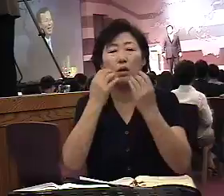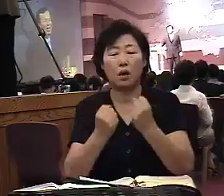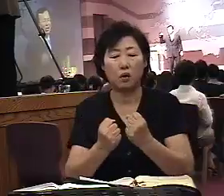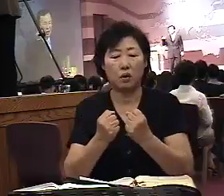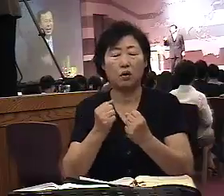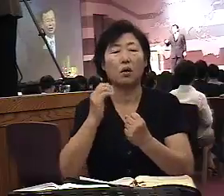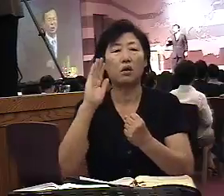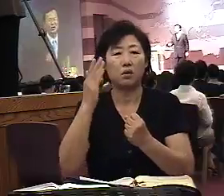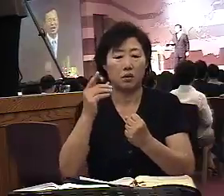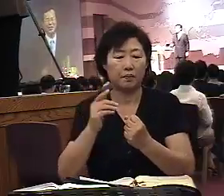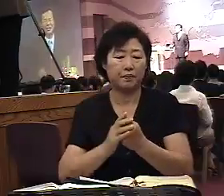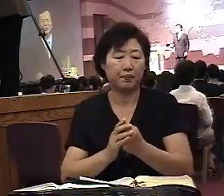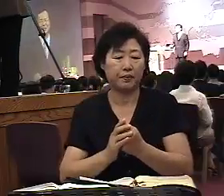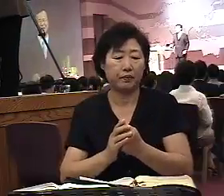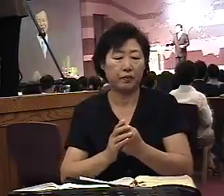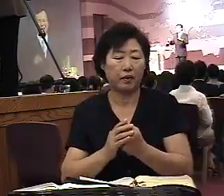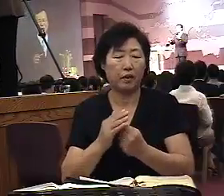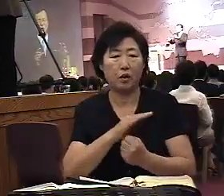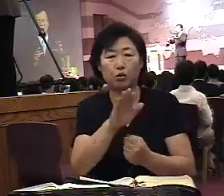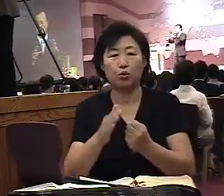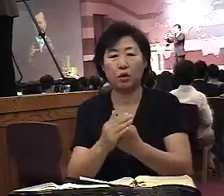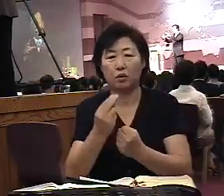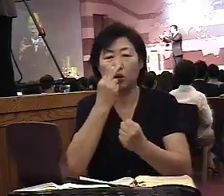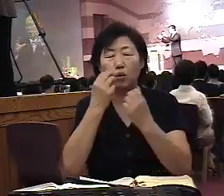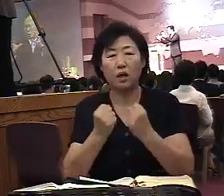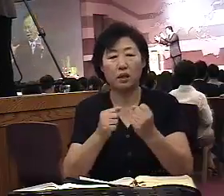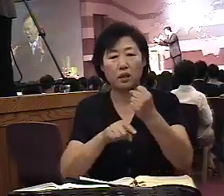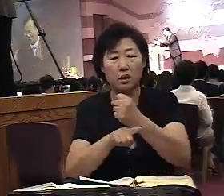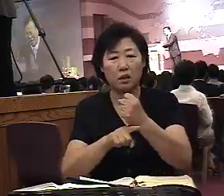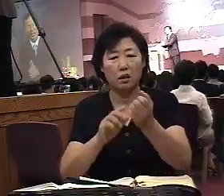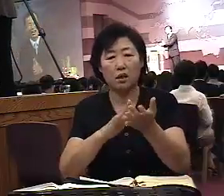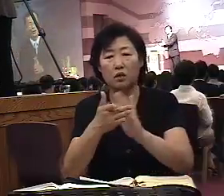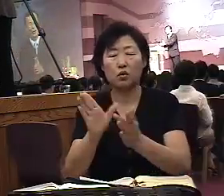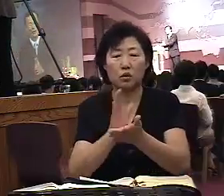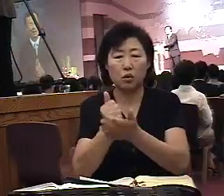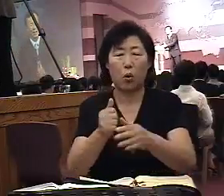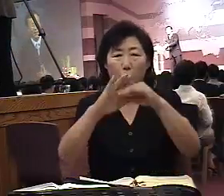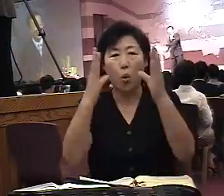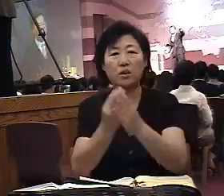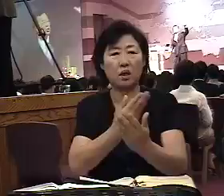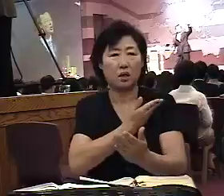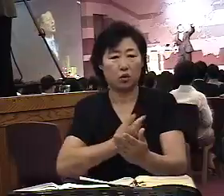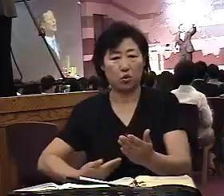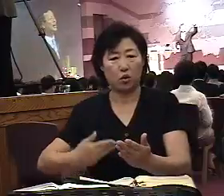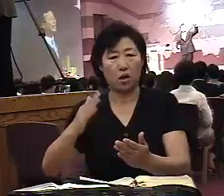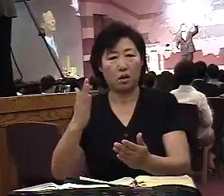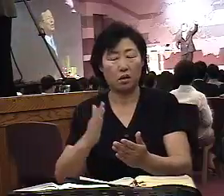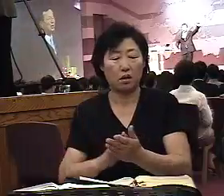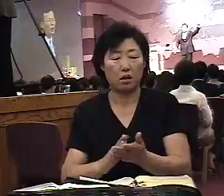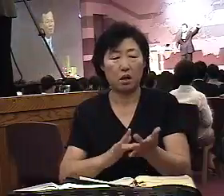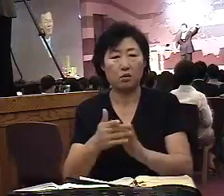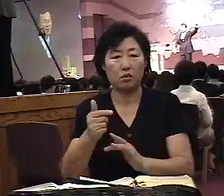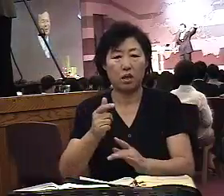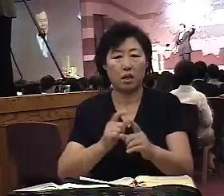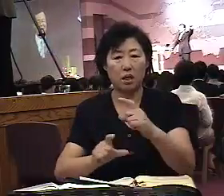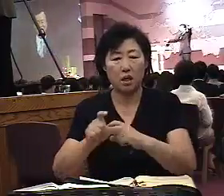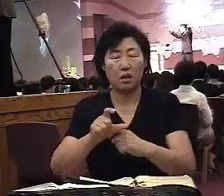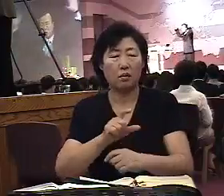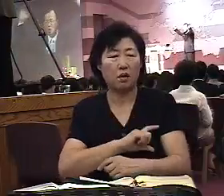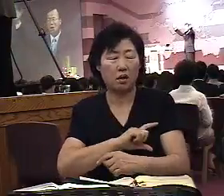것입니다. 우리가 존재하는 이유, 예수 그리스도의 온전한 제자가 되어 예수님의 이름을